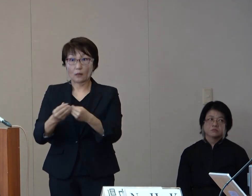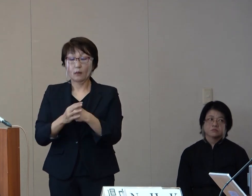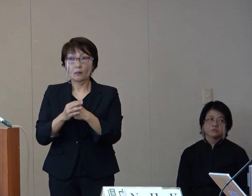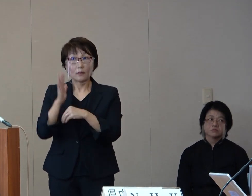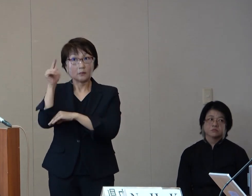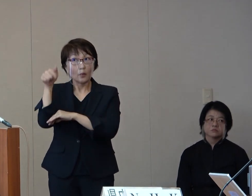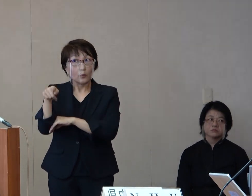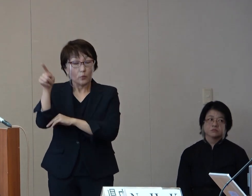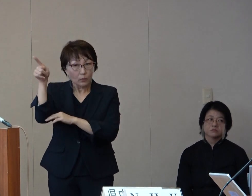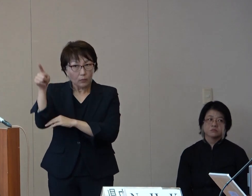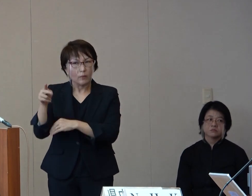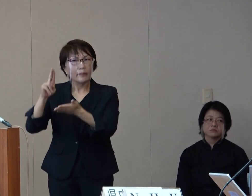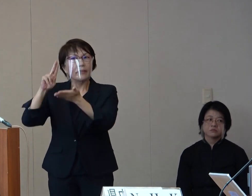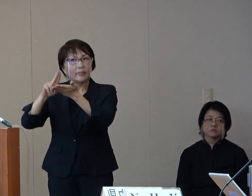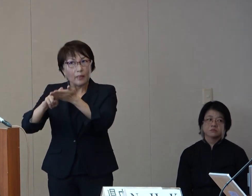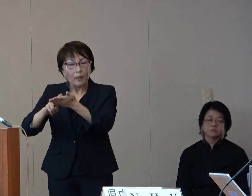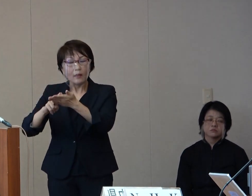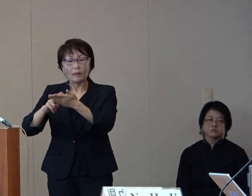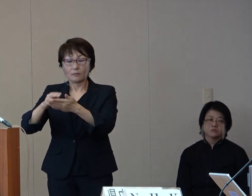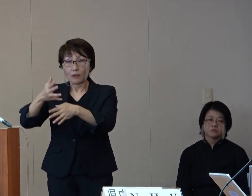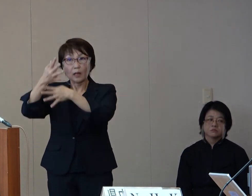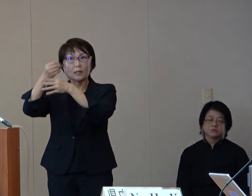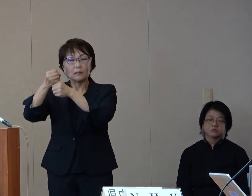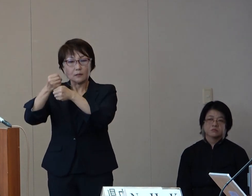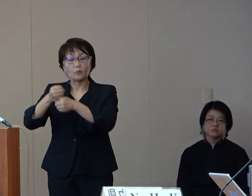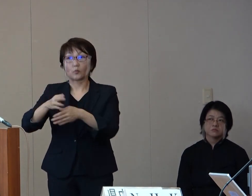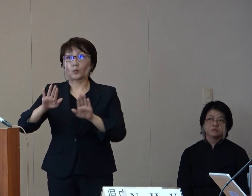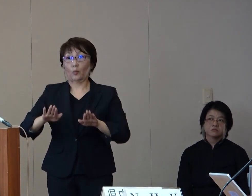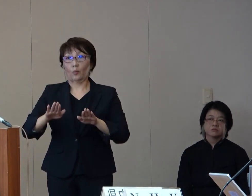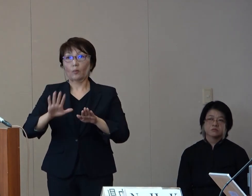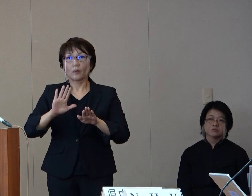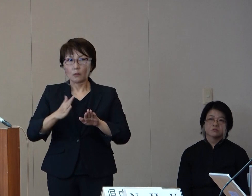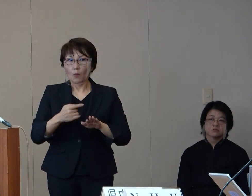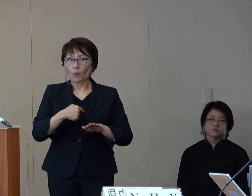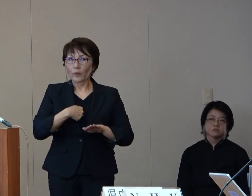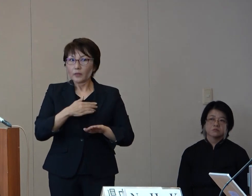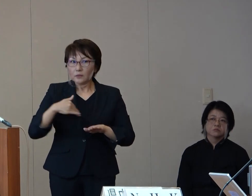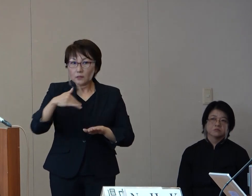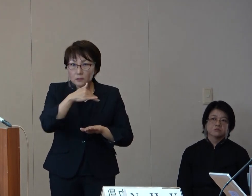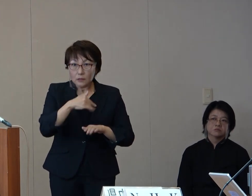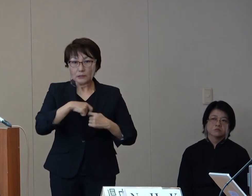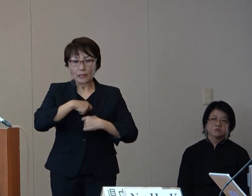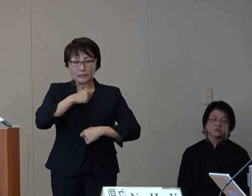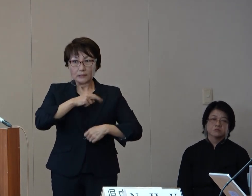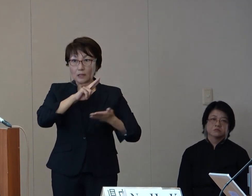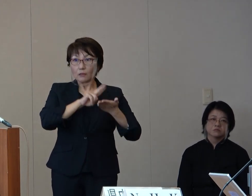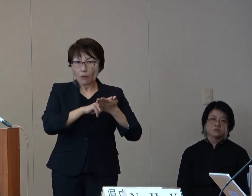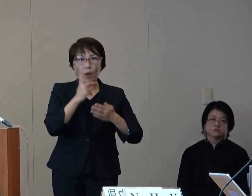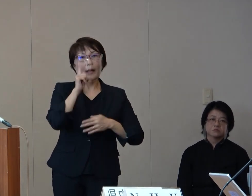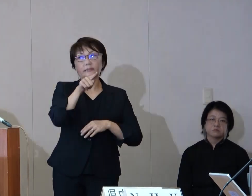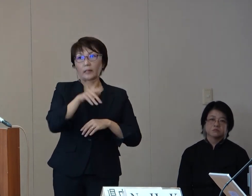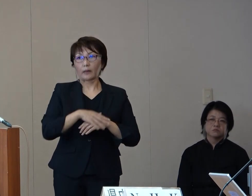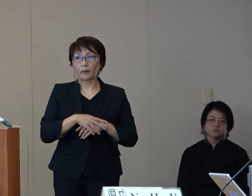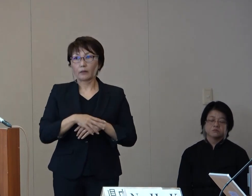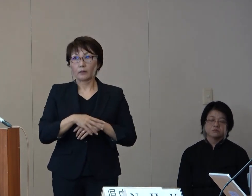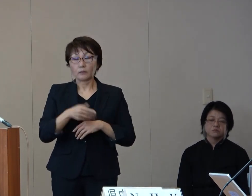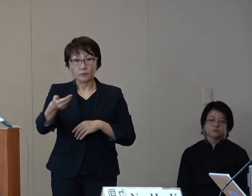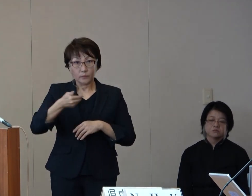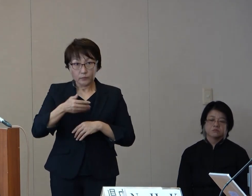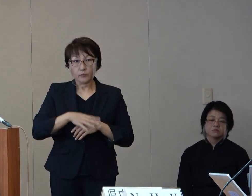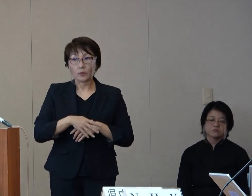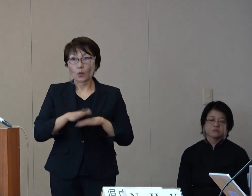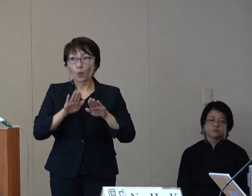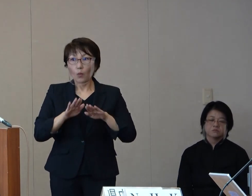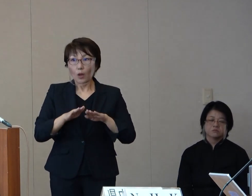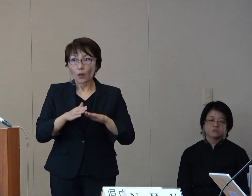政府が決定する技術は今日ですけども我々の正式に決めるのは明日ということですはい